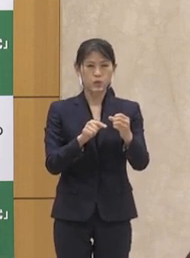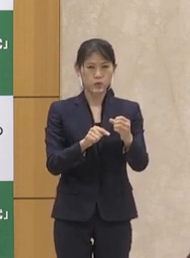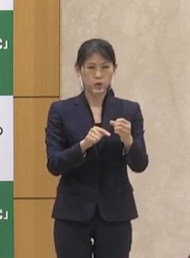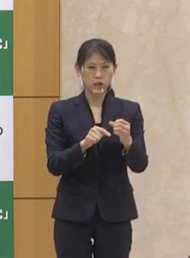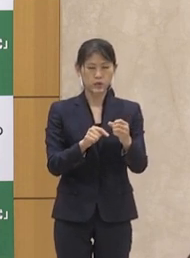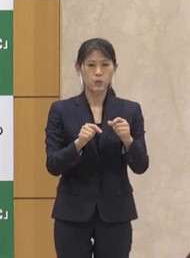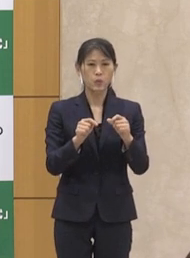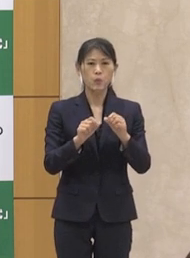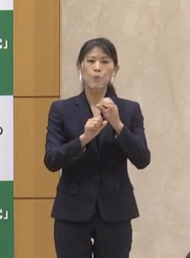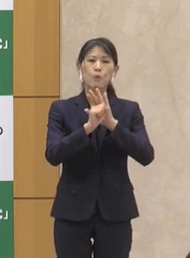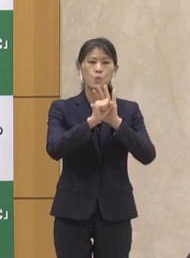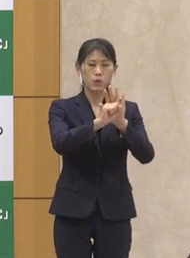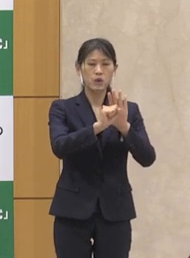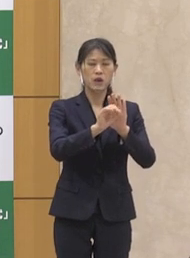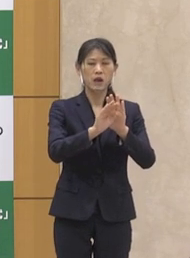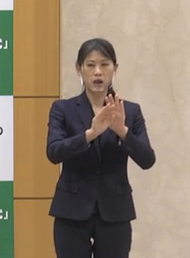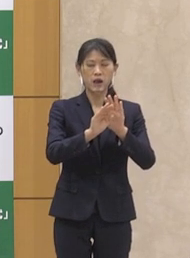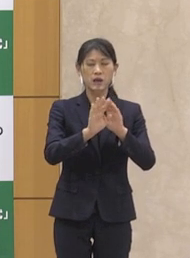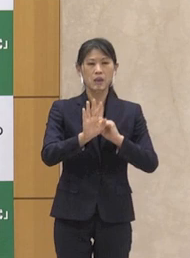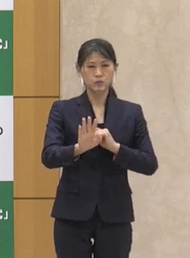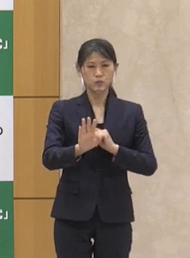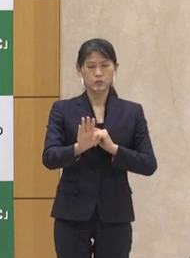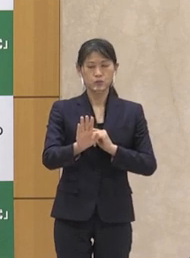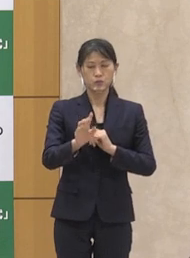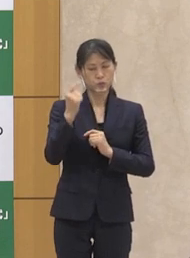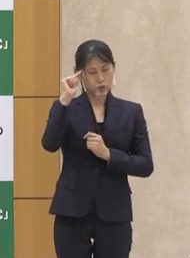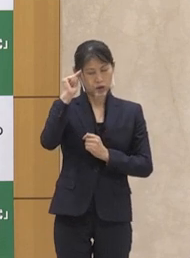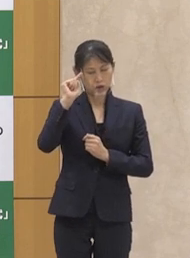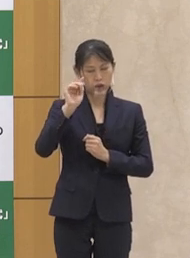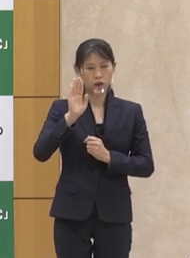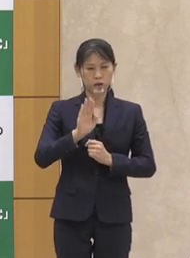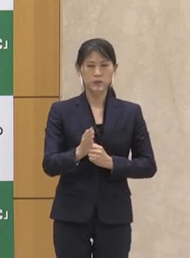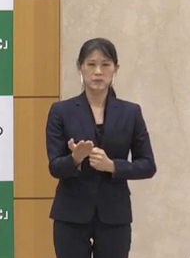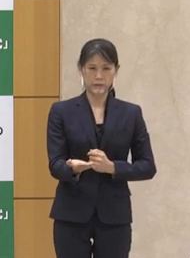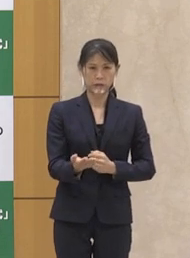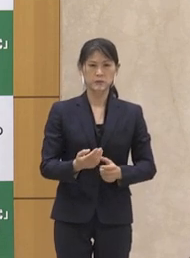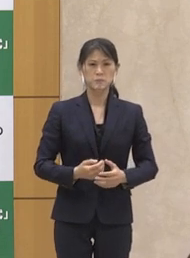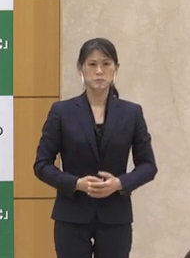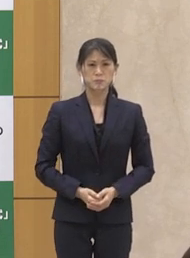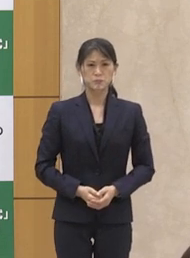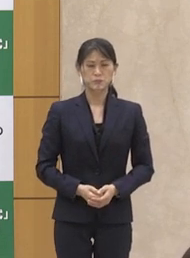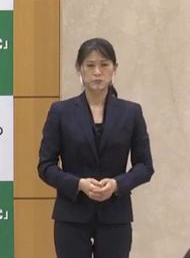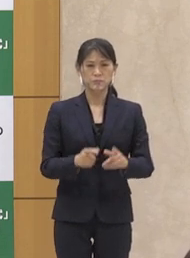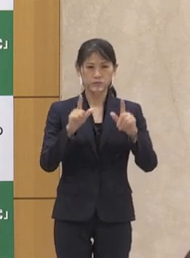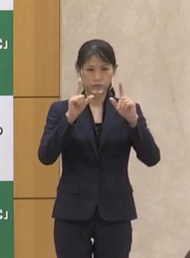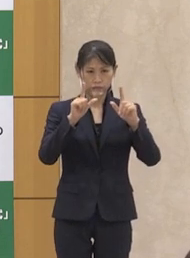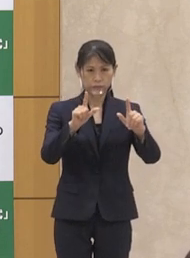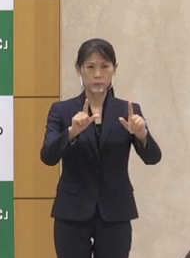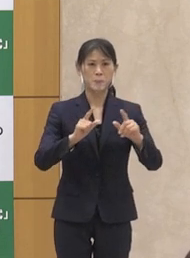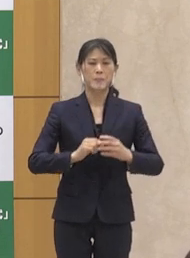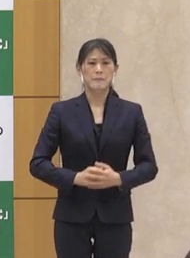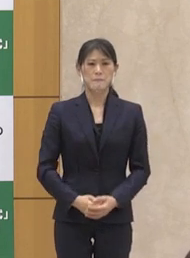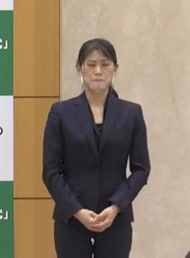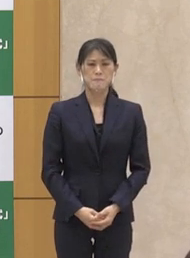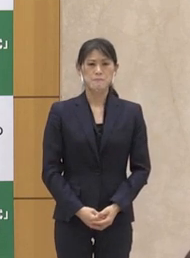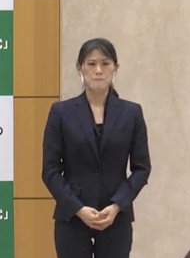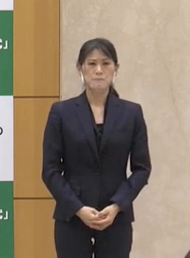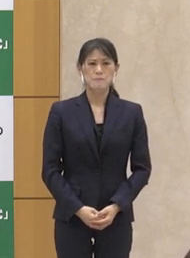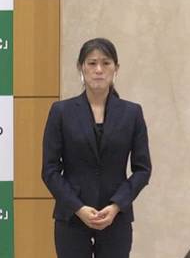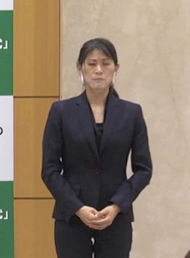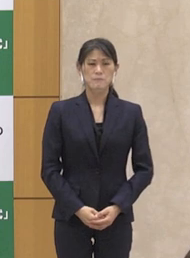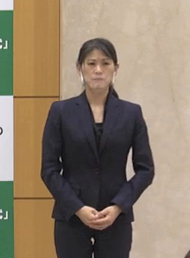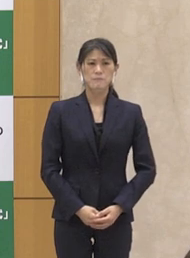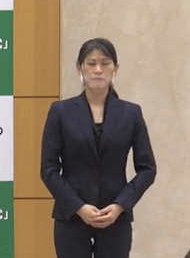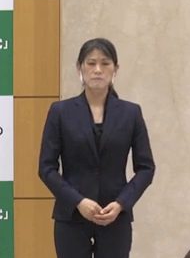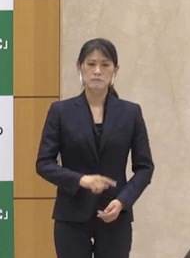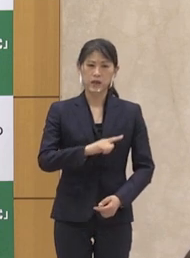今考えられていらっしゃいますでしょうか。 まあ、いろいろとですね、